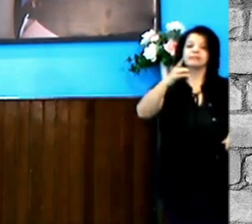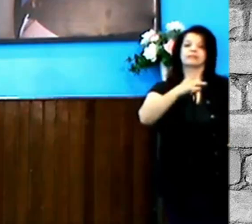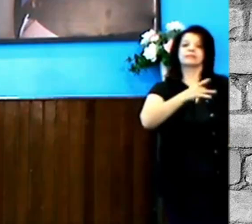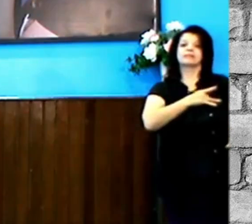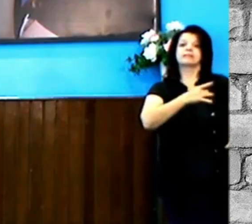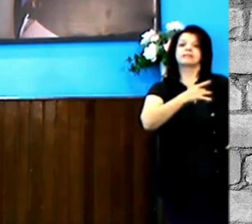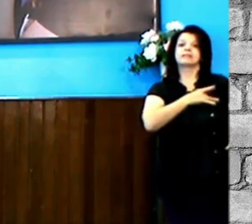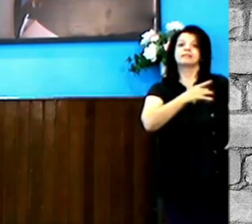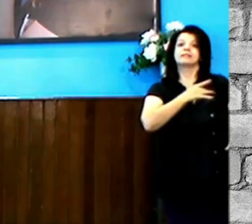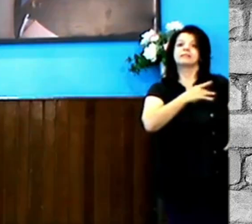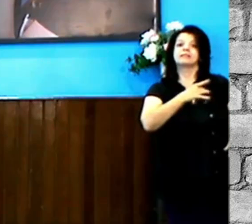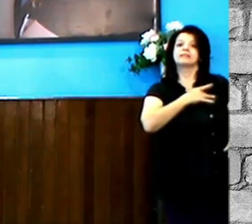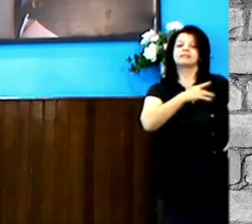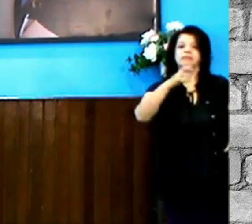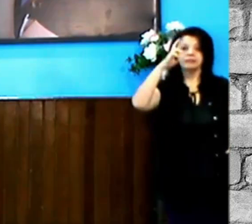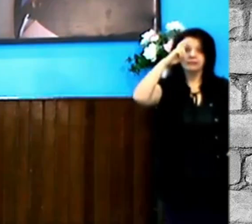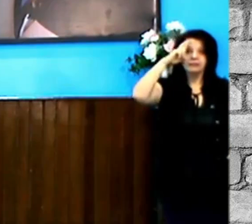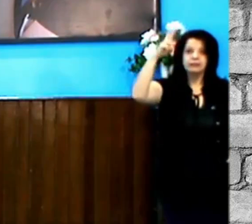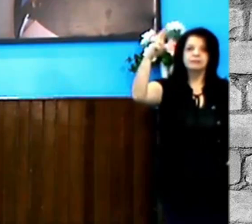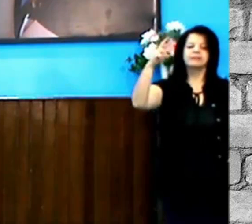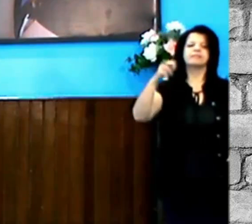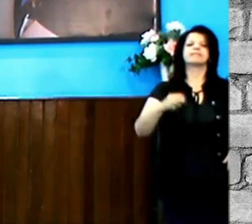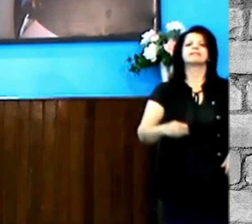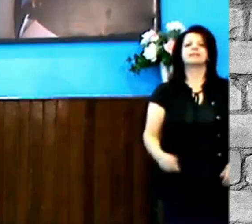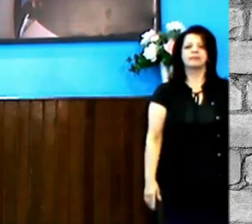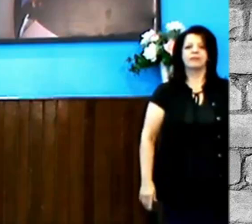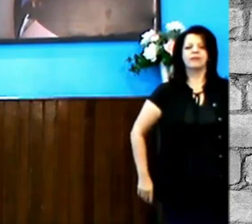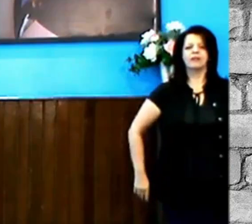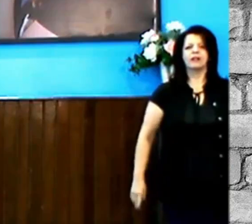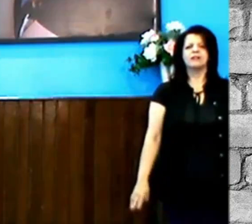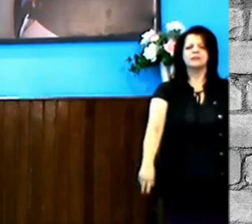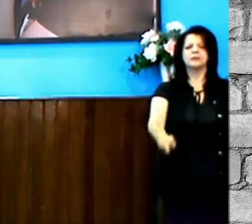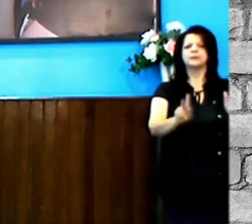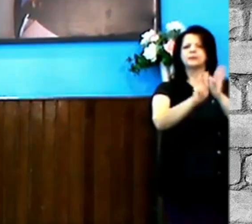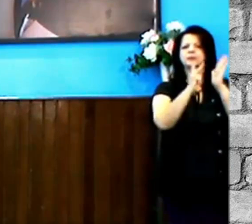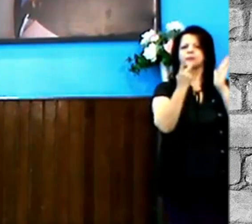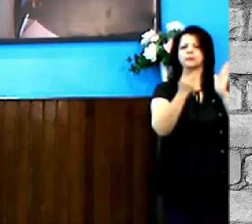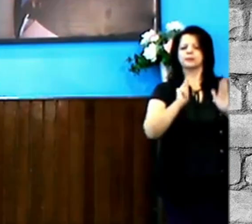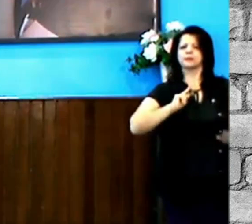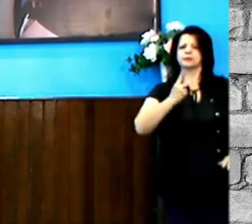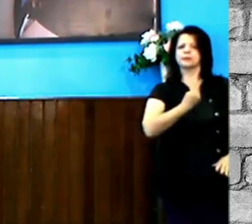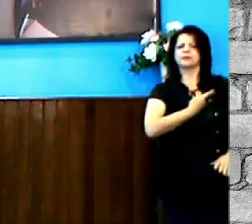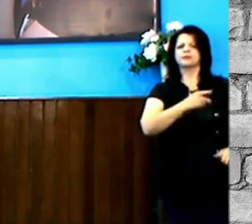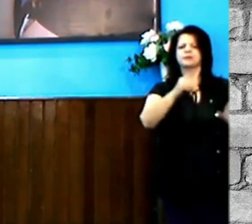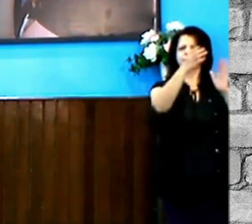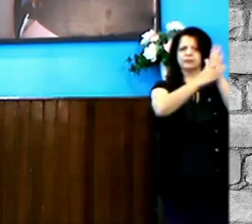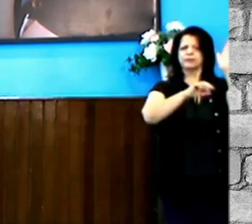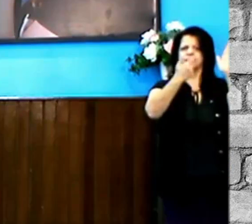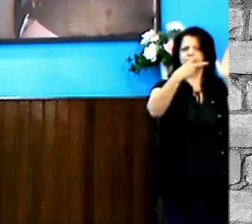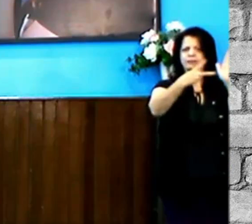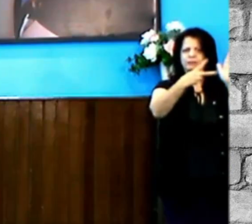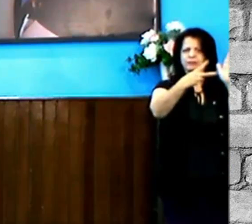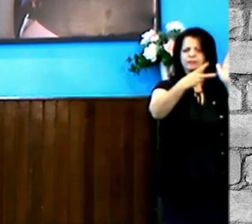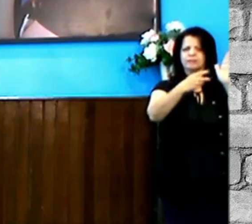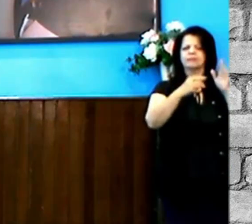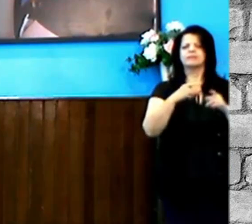Senhor. O temor do Senhor. Hebreus capítulo 12, versículo 28 diz